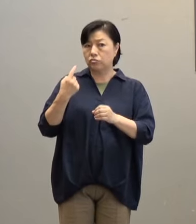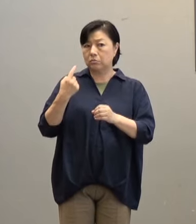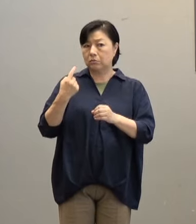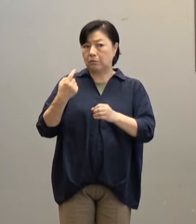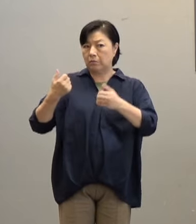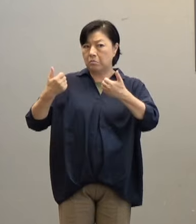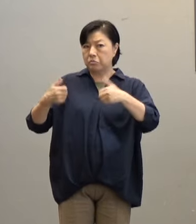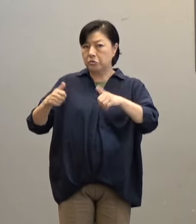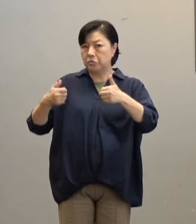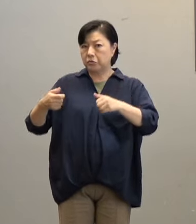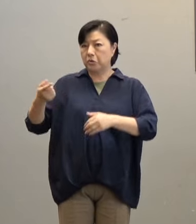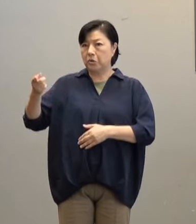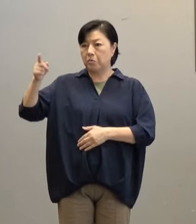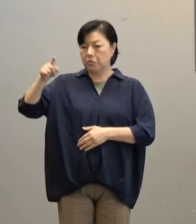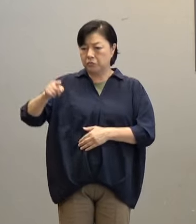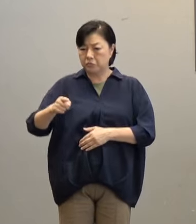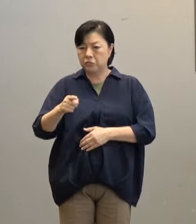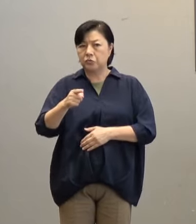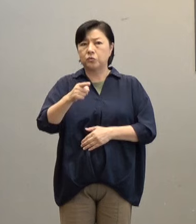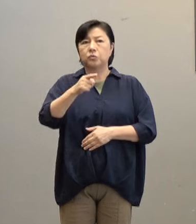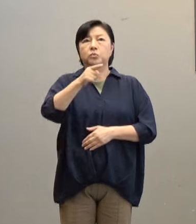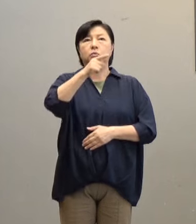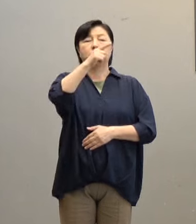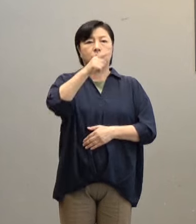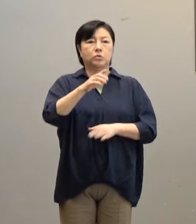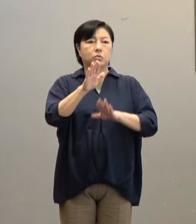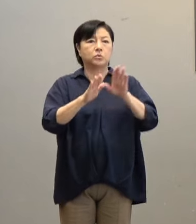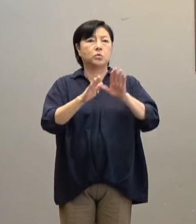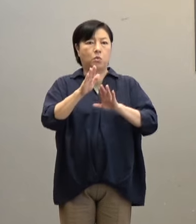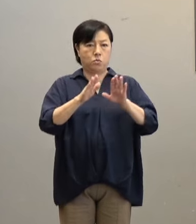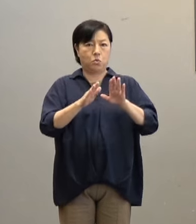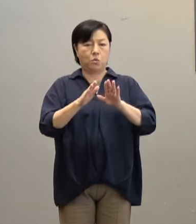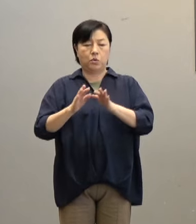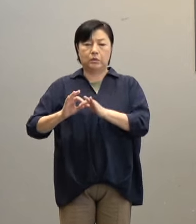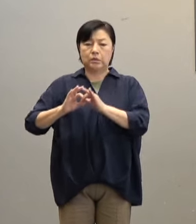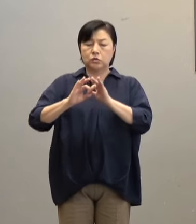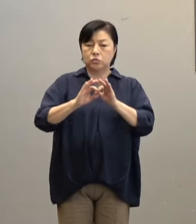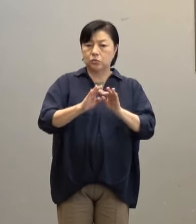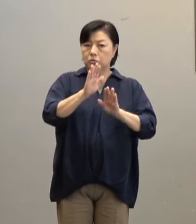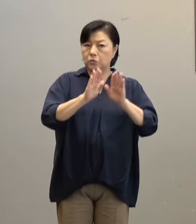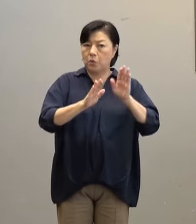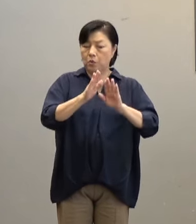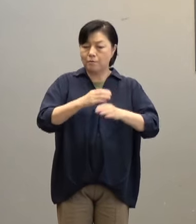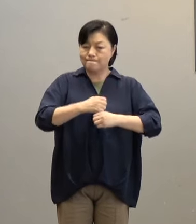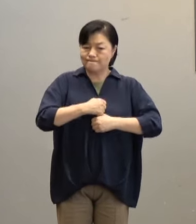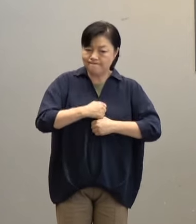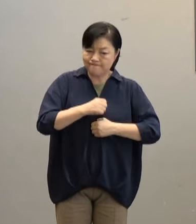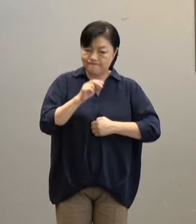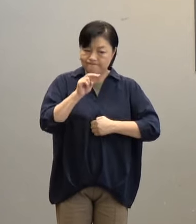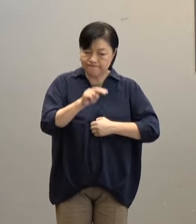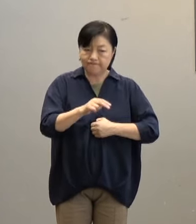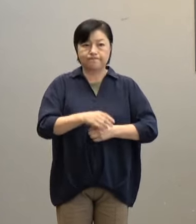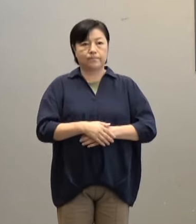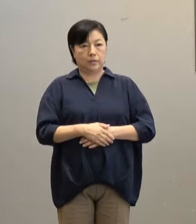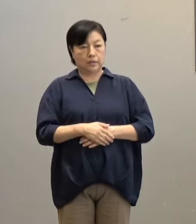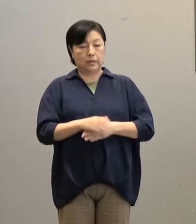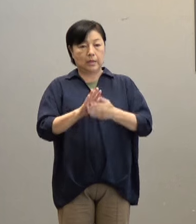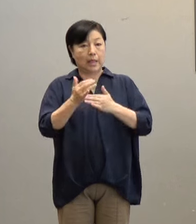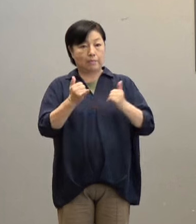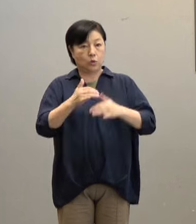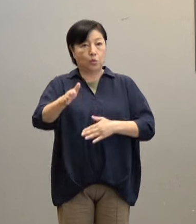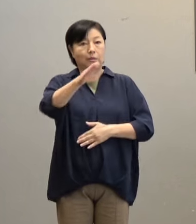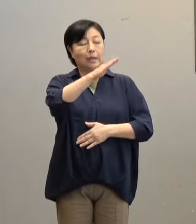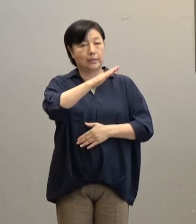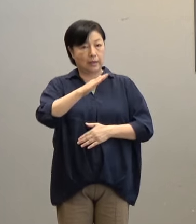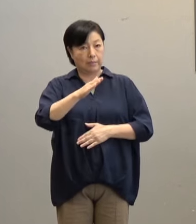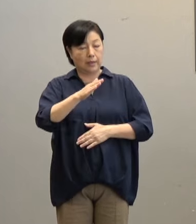様のカーブに今あります。引き続き動向についてですね、十分注視をしていきたいというふうに考えています。で、県民の皆様に